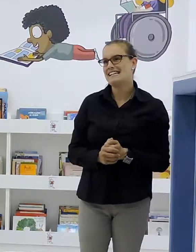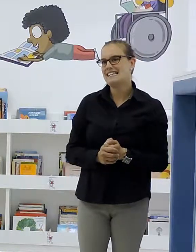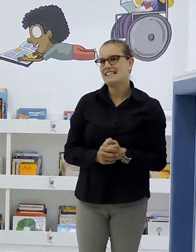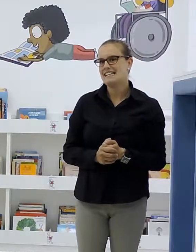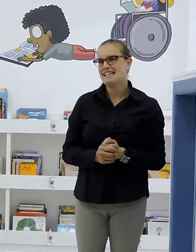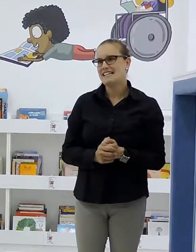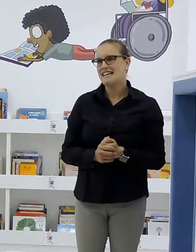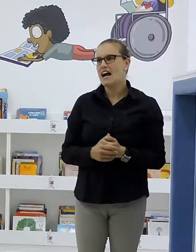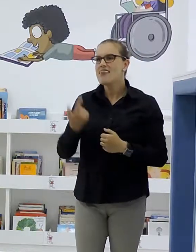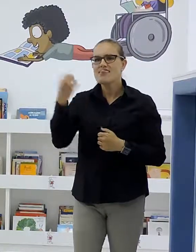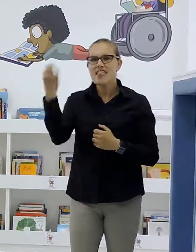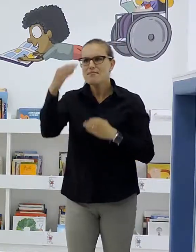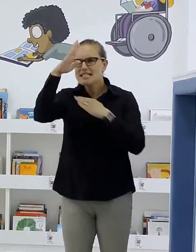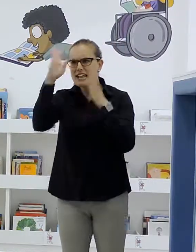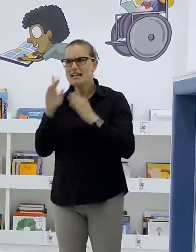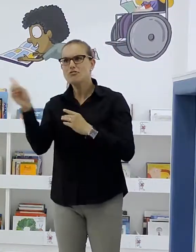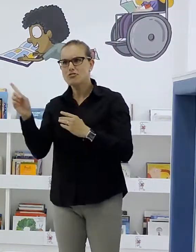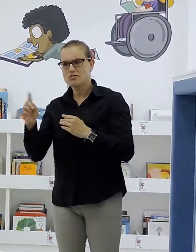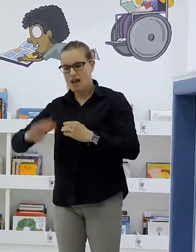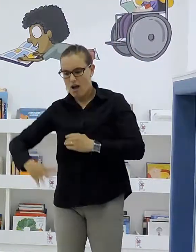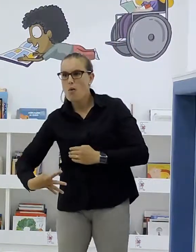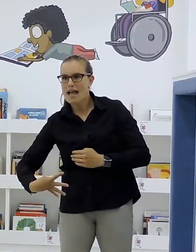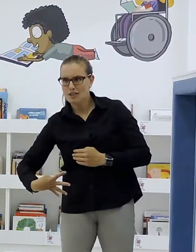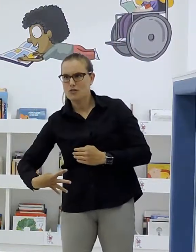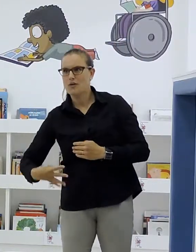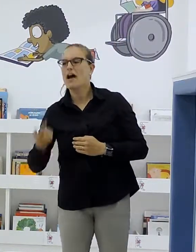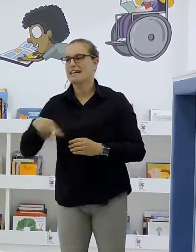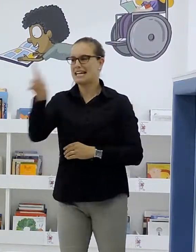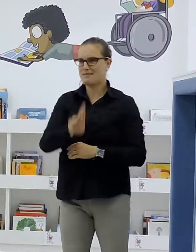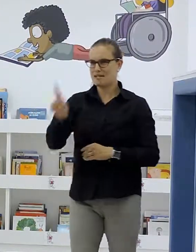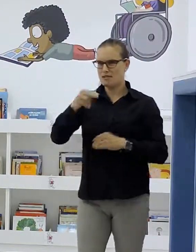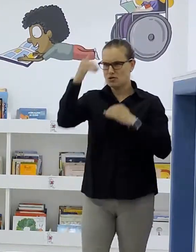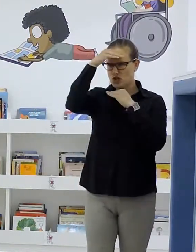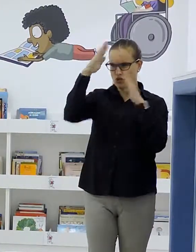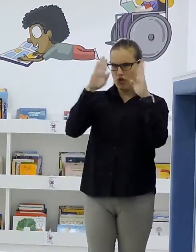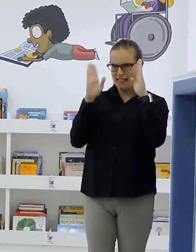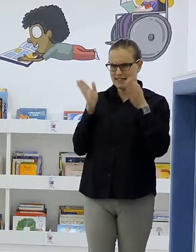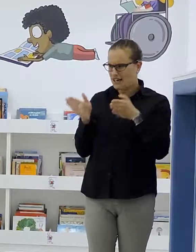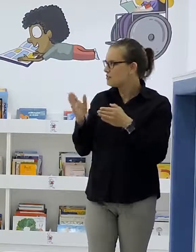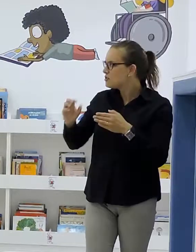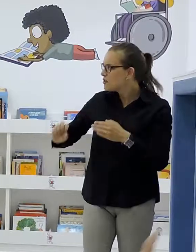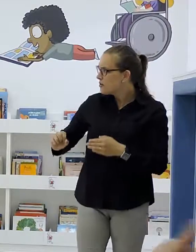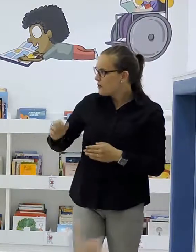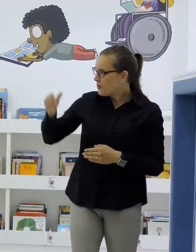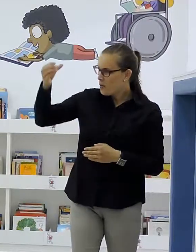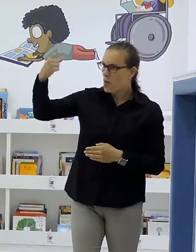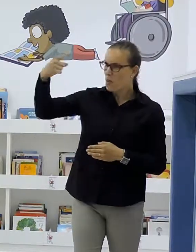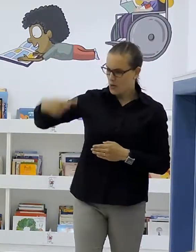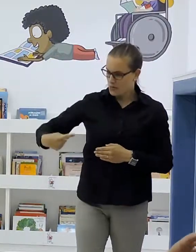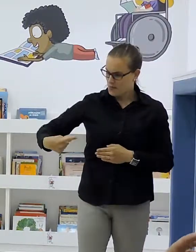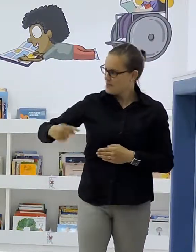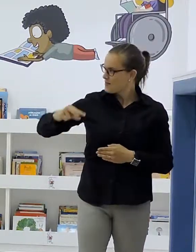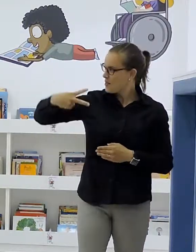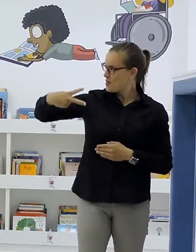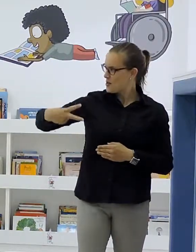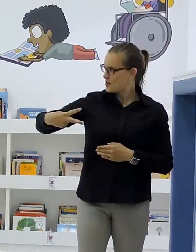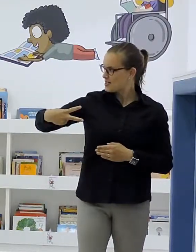no podemos hacerlo, hay que estar atentos. Vamos a repetir, venga, concentrados, por favor. Número 1.